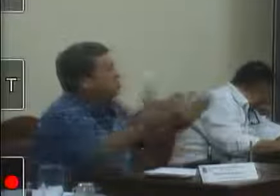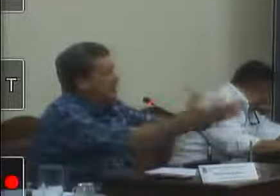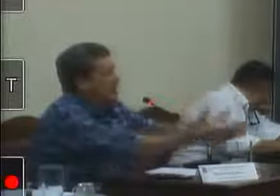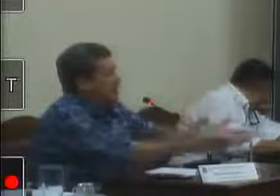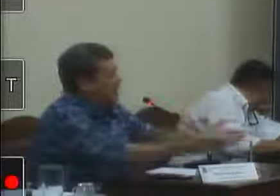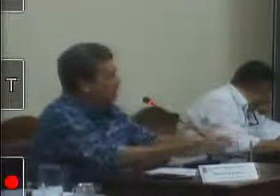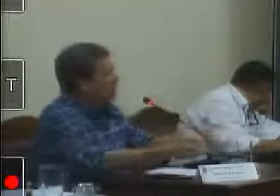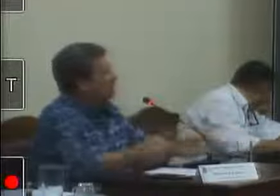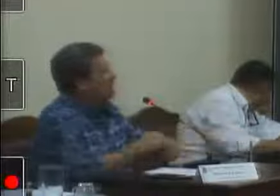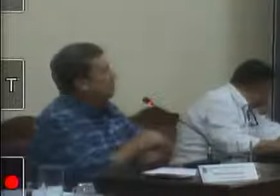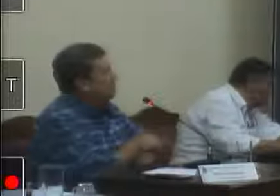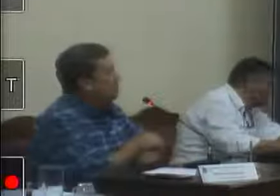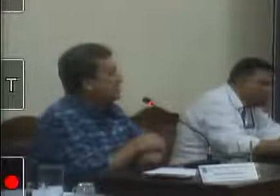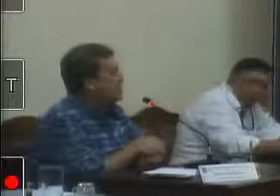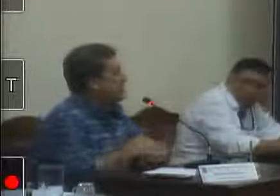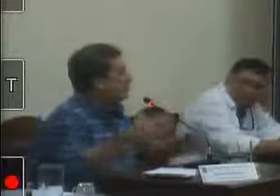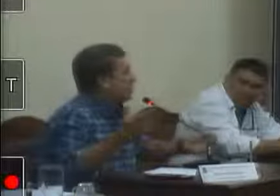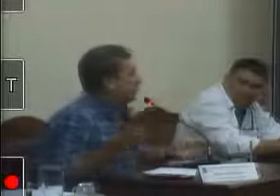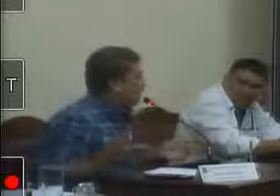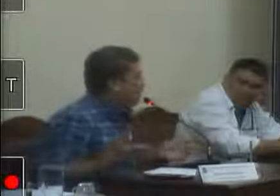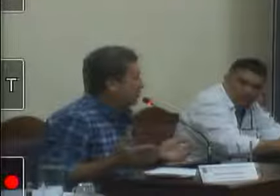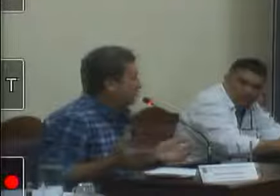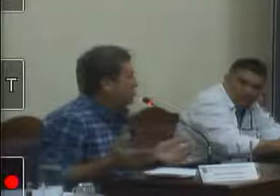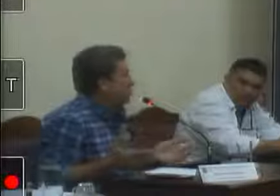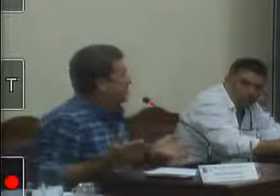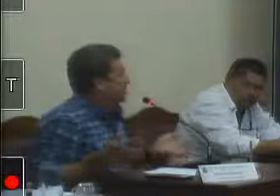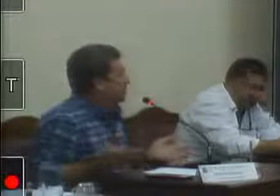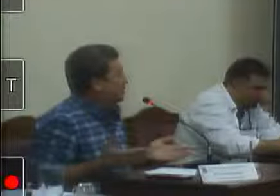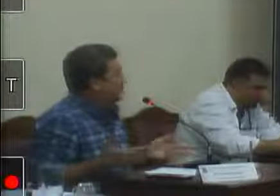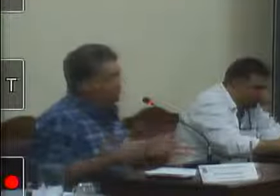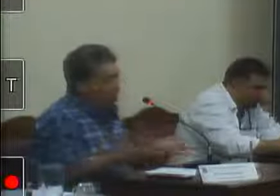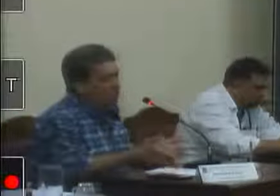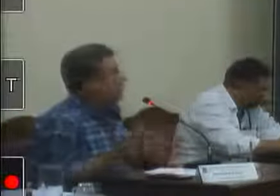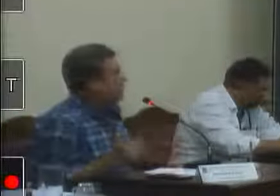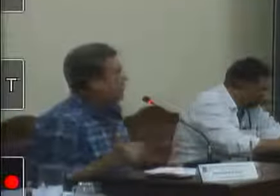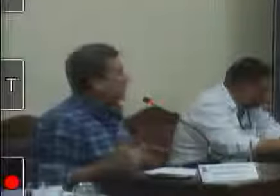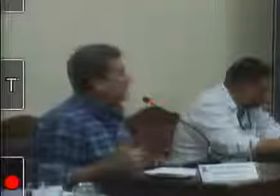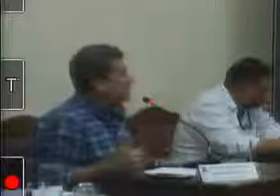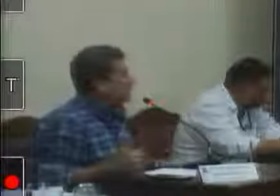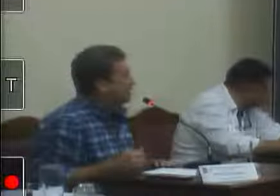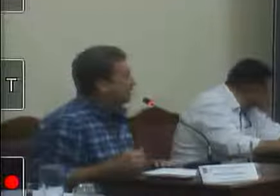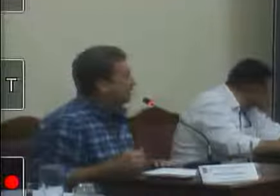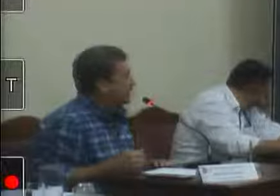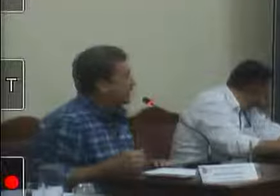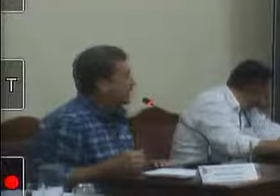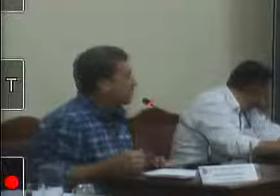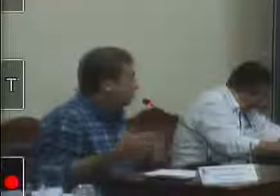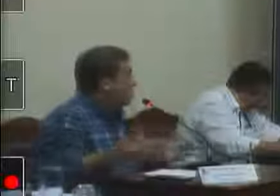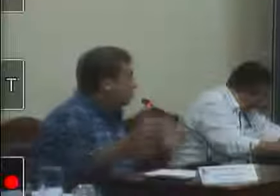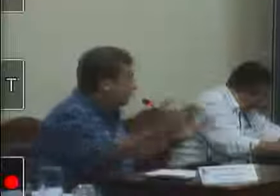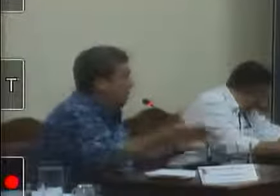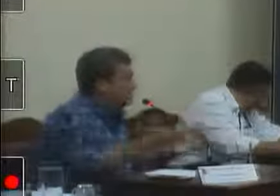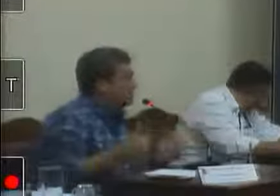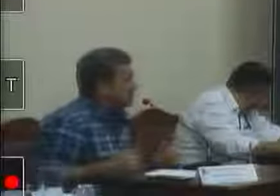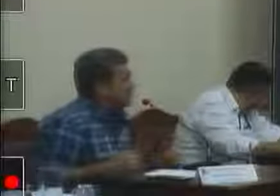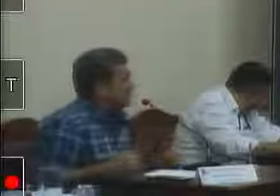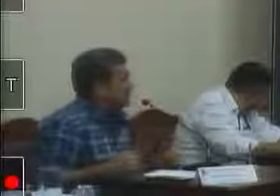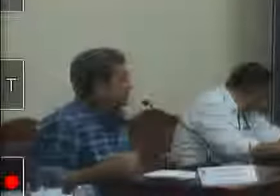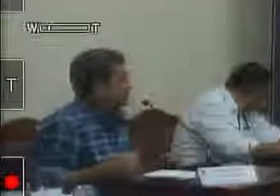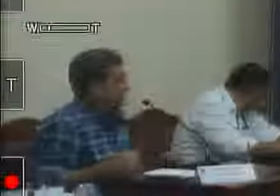gente escutar mais gente, terminar essa sessão aqui 9h da noite, entendeu? E quando tem matéria na casa ainda para ser votada, tá? Eu gostaria que o senhor botasse